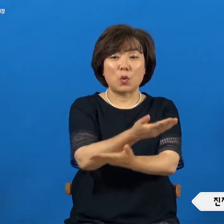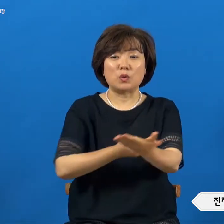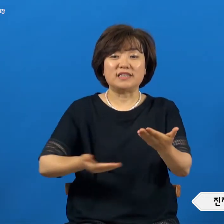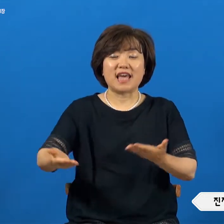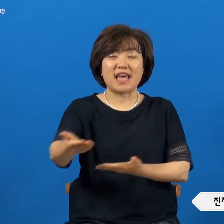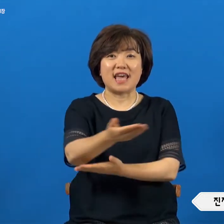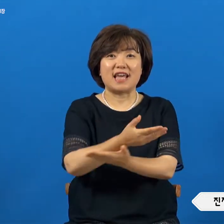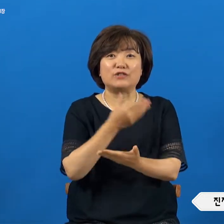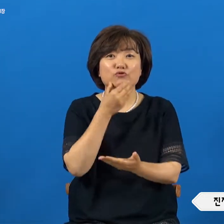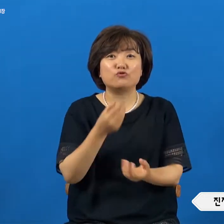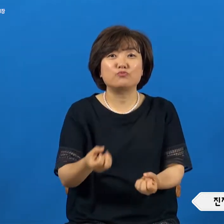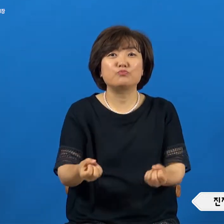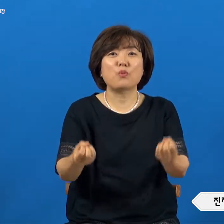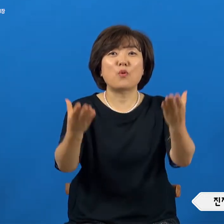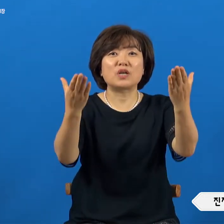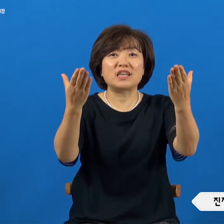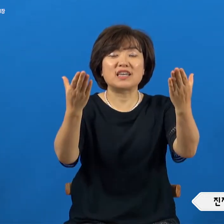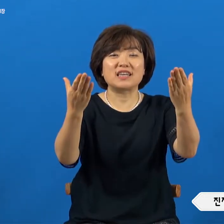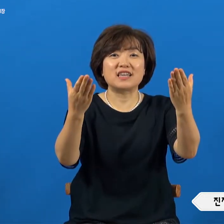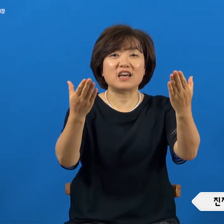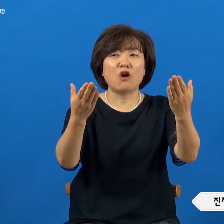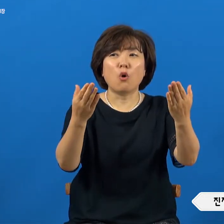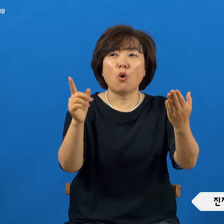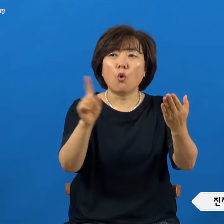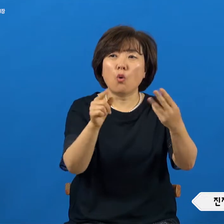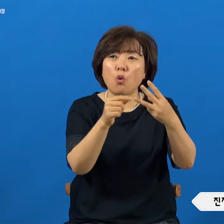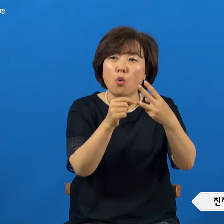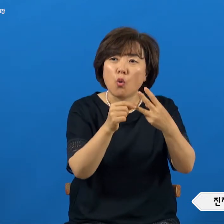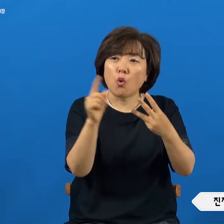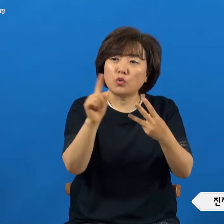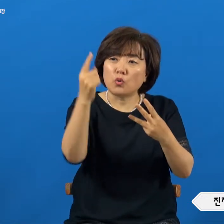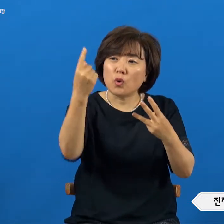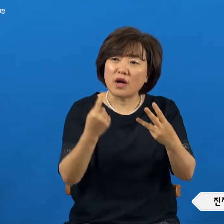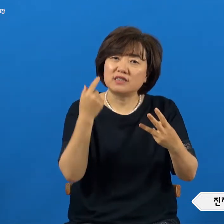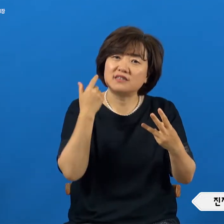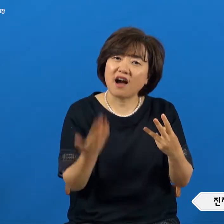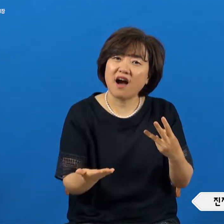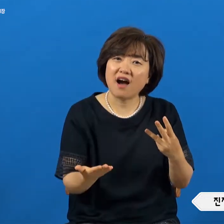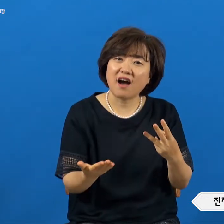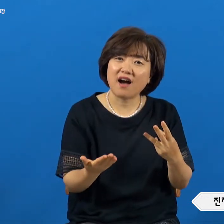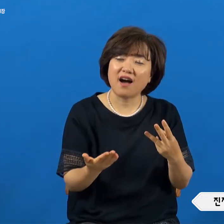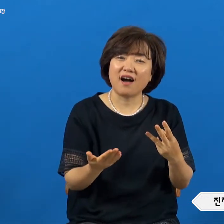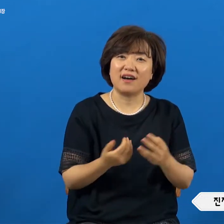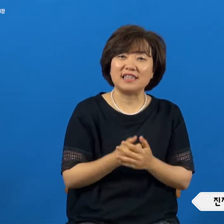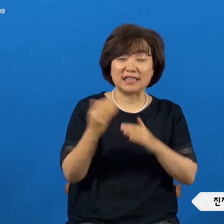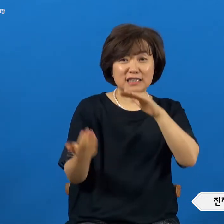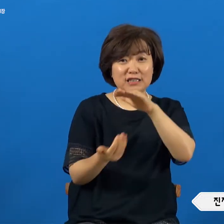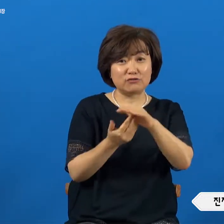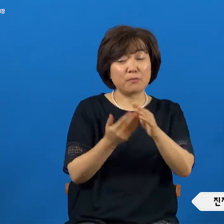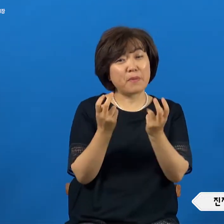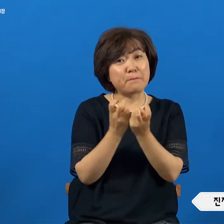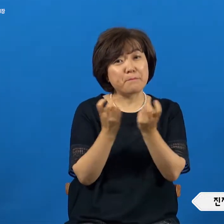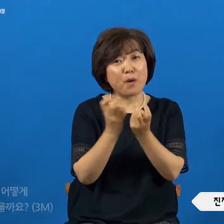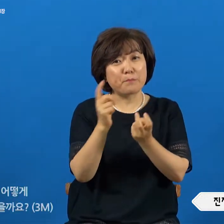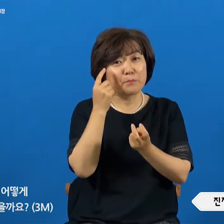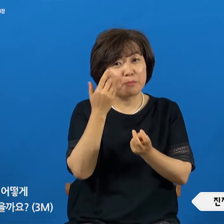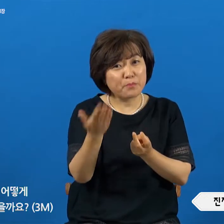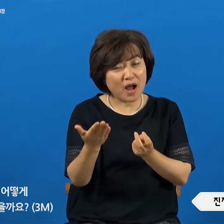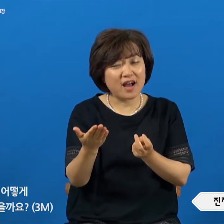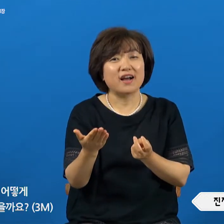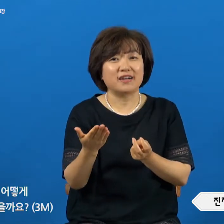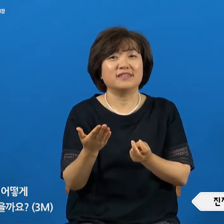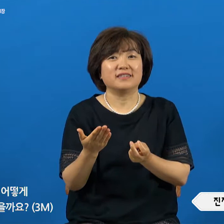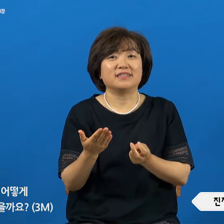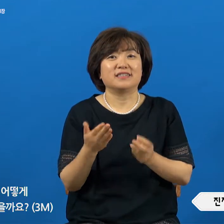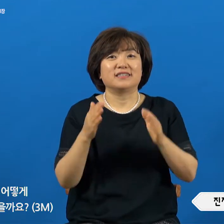축복이 어떻게 우리 가운데 임할 수 있습니까? 오늘 주시는 말씀을 통해 세